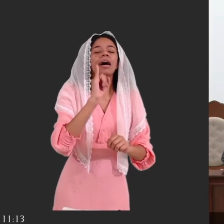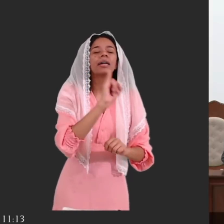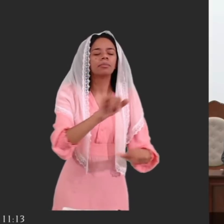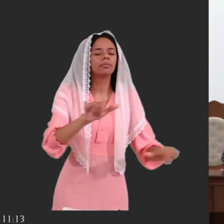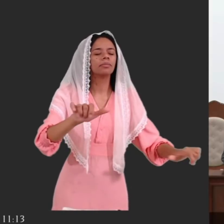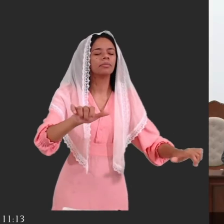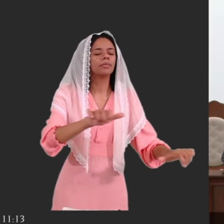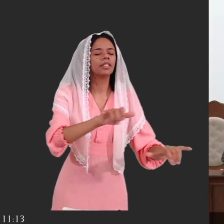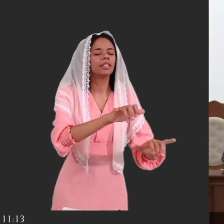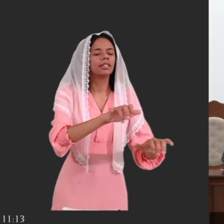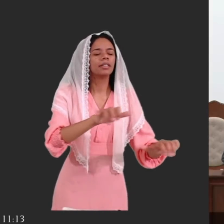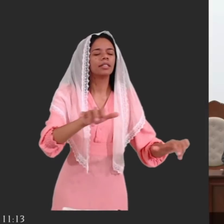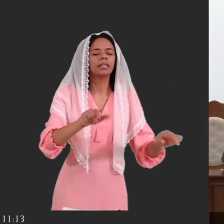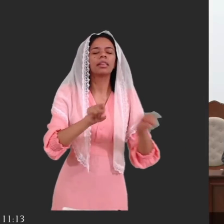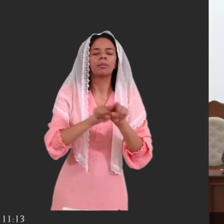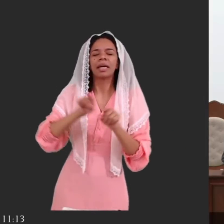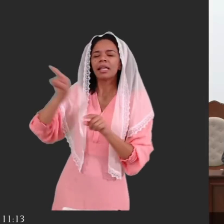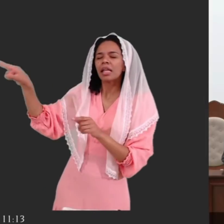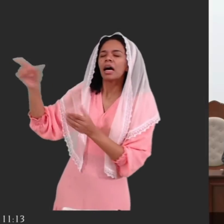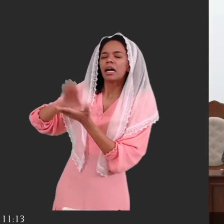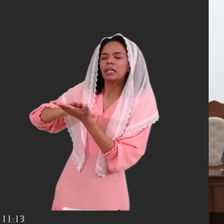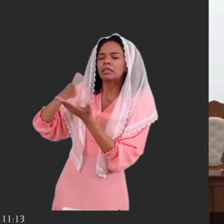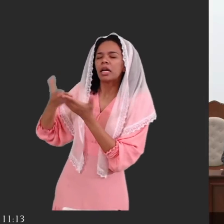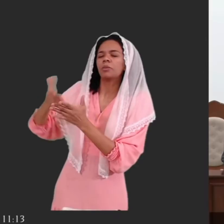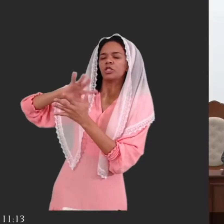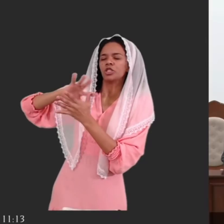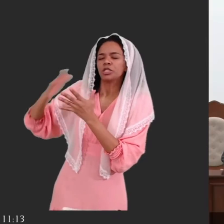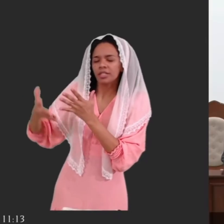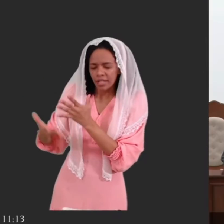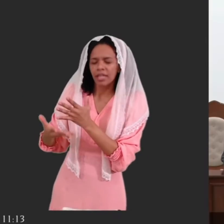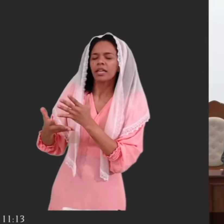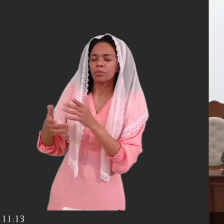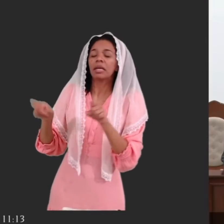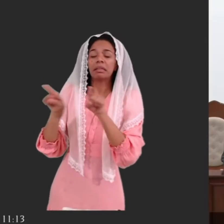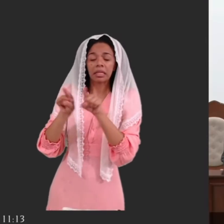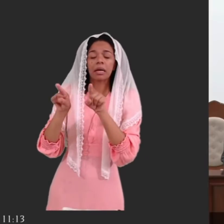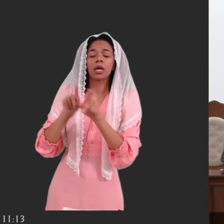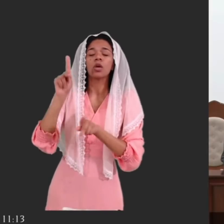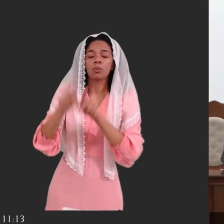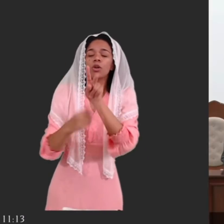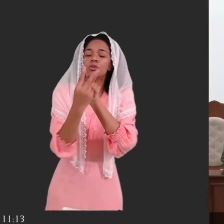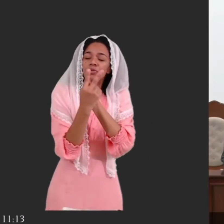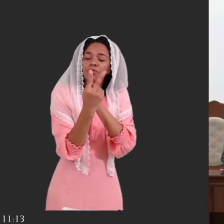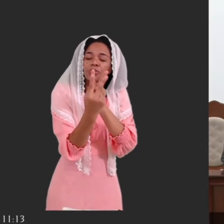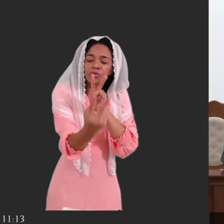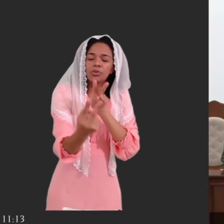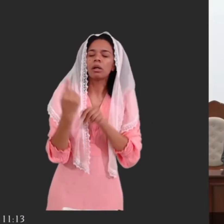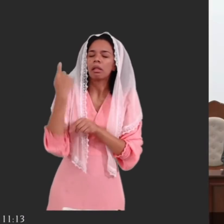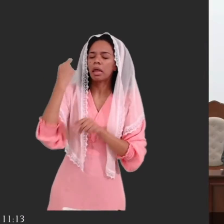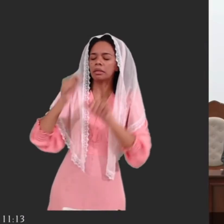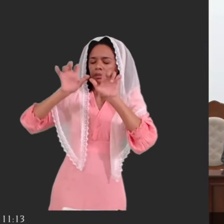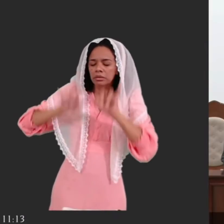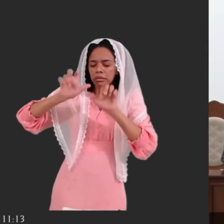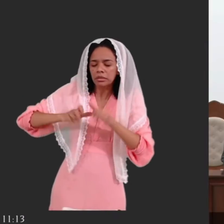órgão, pelos teus filhos que traduziram Libras, os que participaram da transmissão, e por todas as famílias